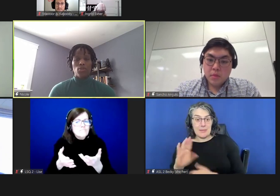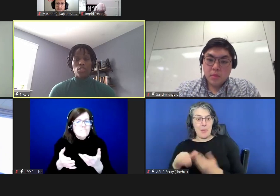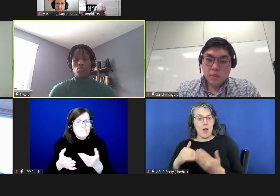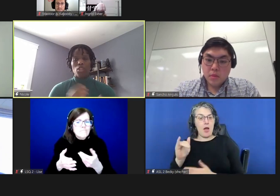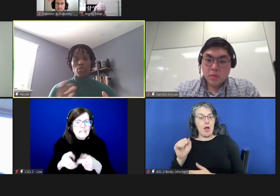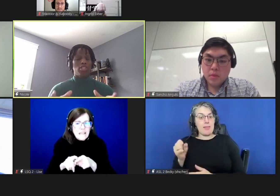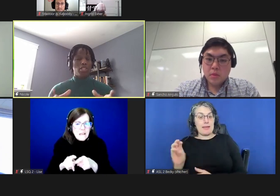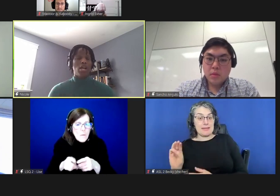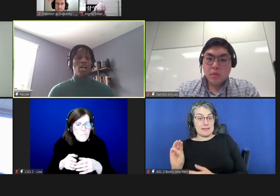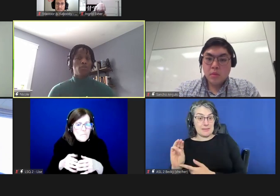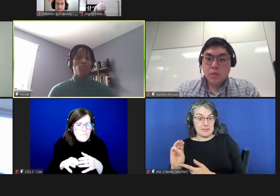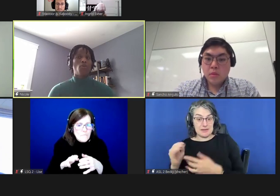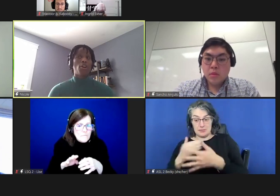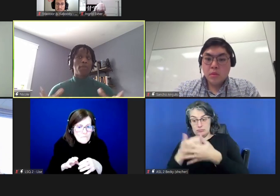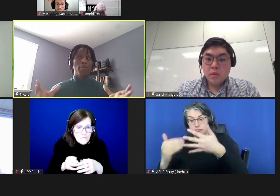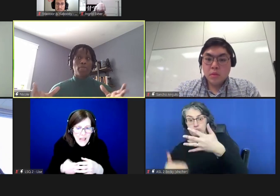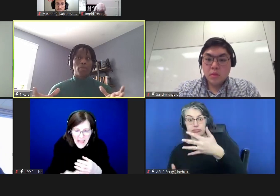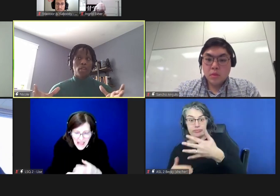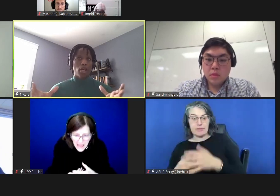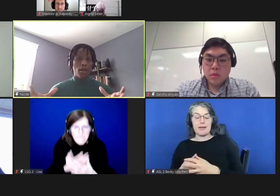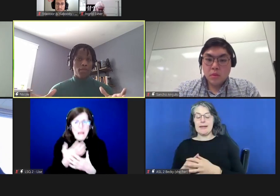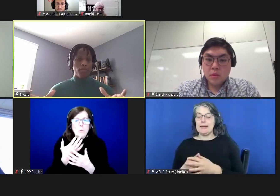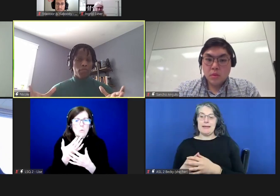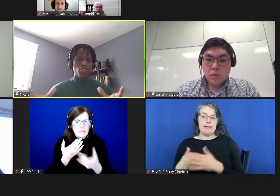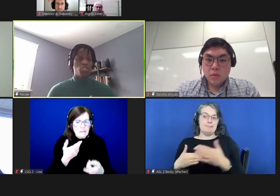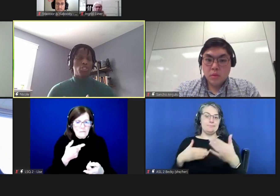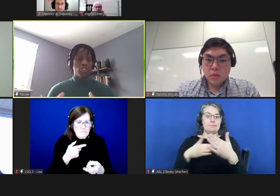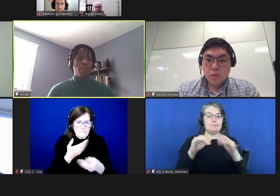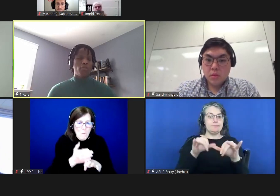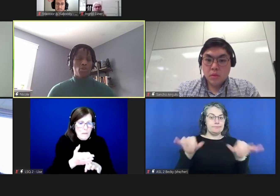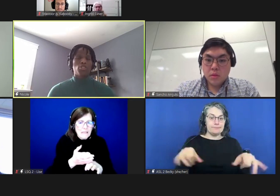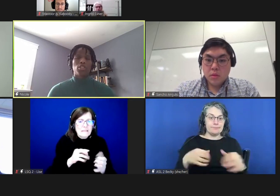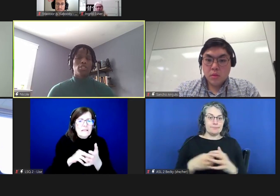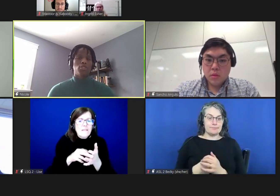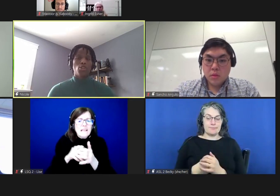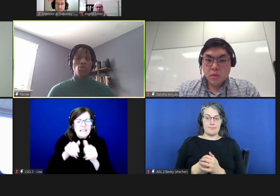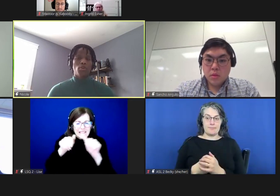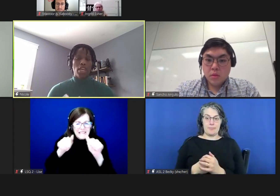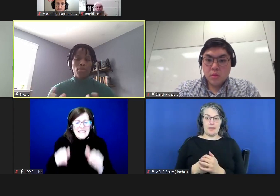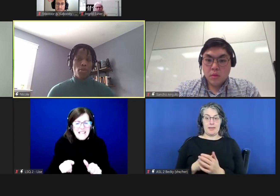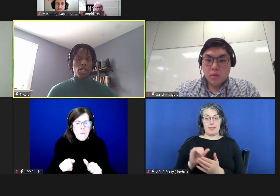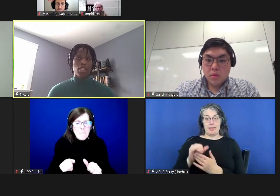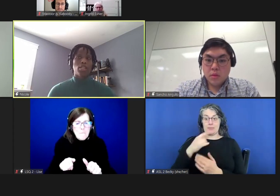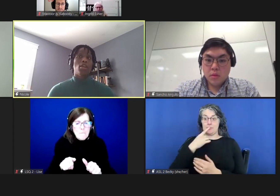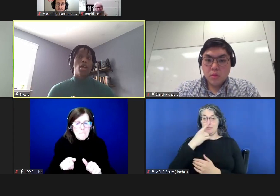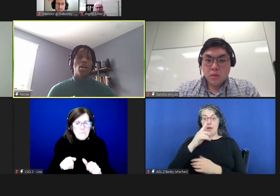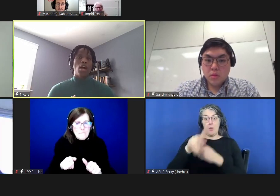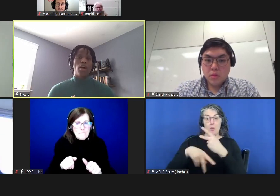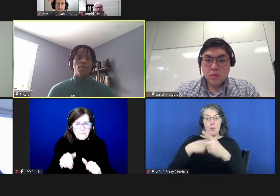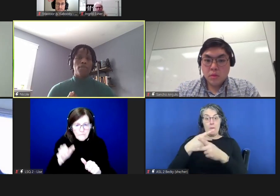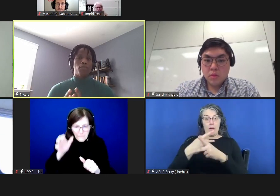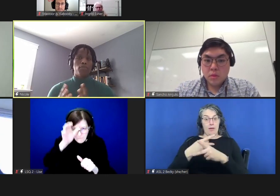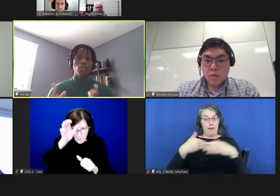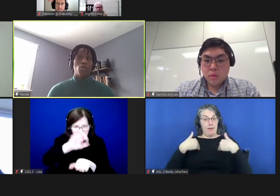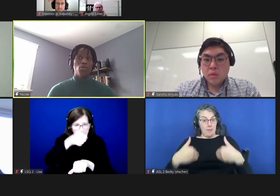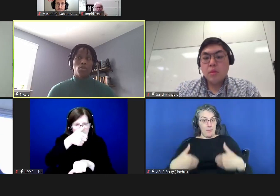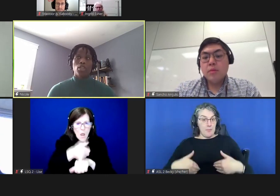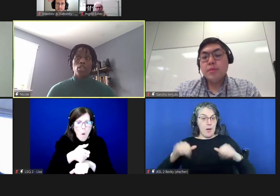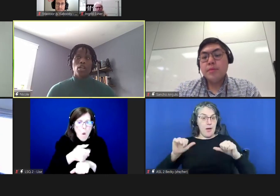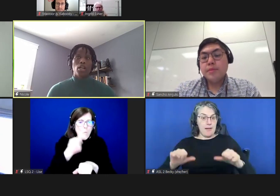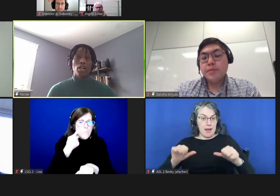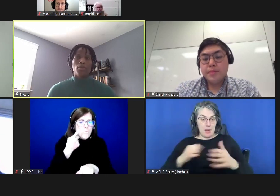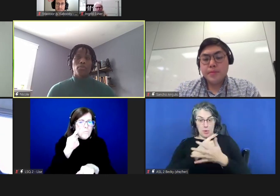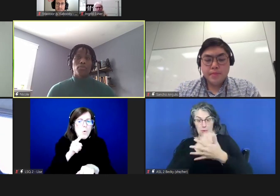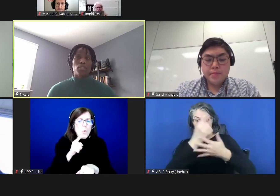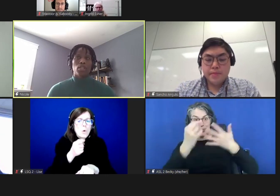appelle ableism, eh bien, c'est un système qui est conçu pour une certaine catégorie de personnes, c'est-à-dire